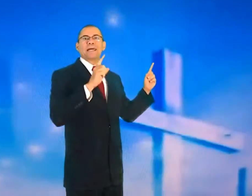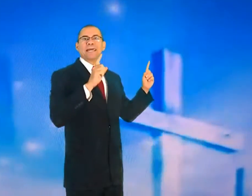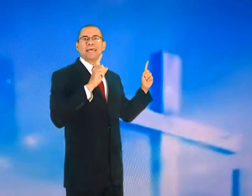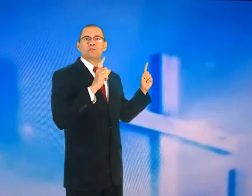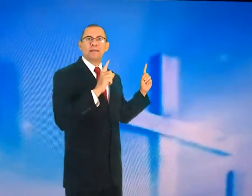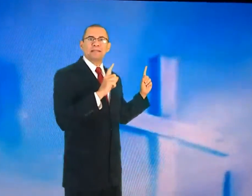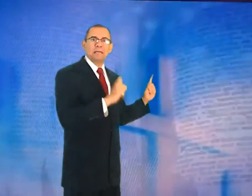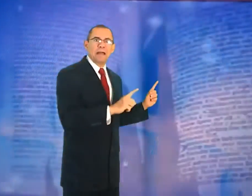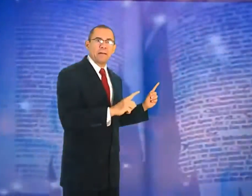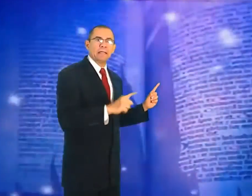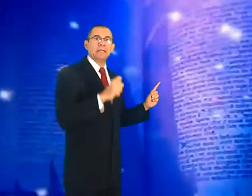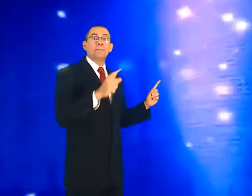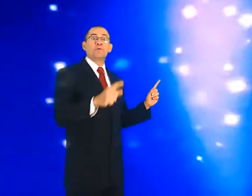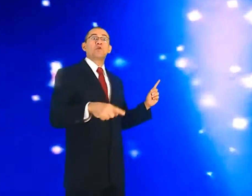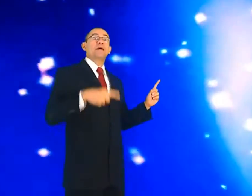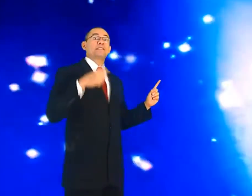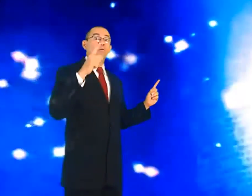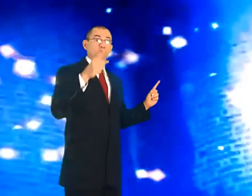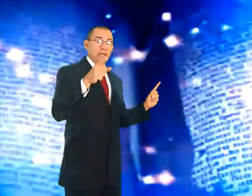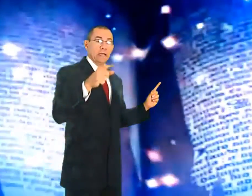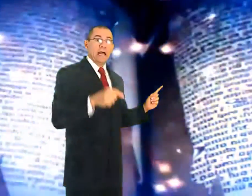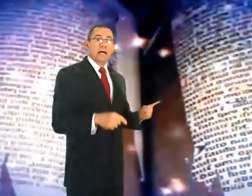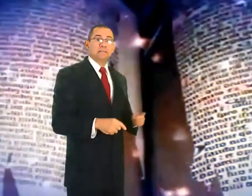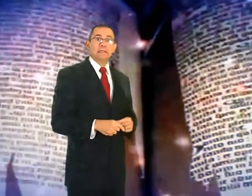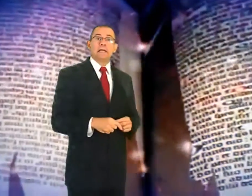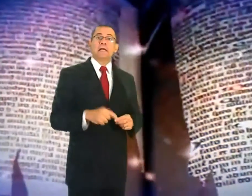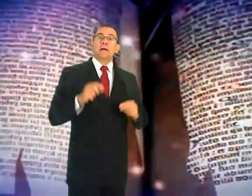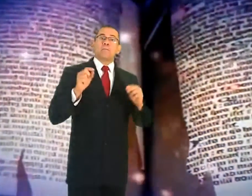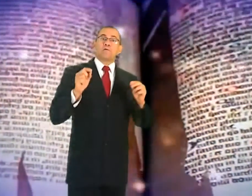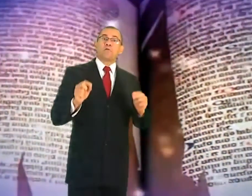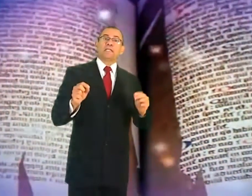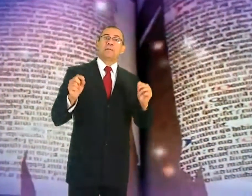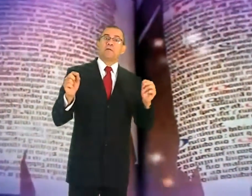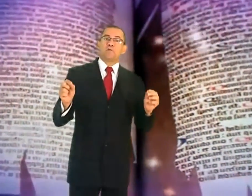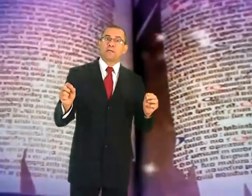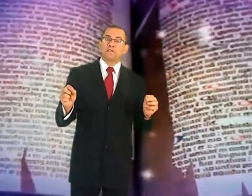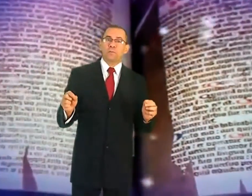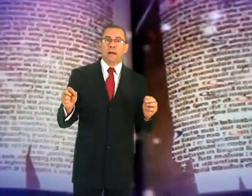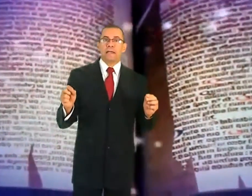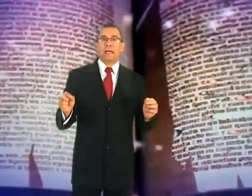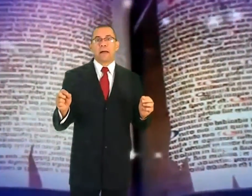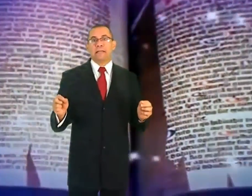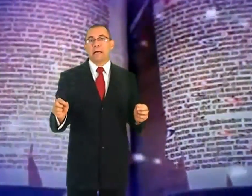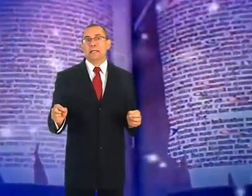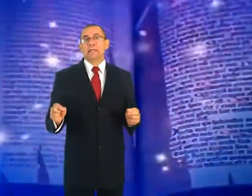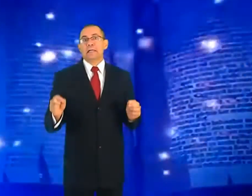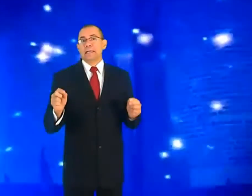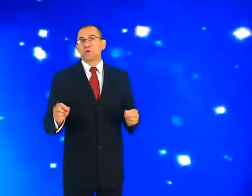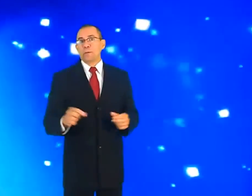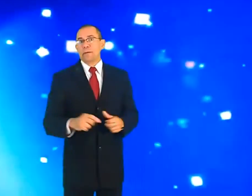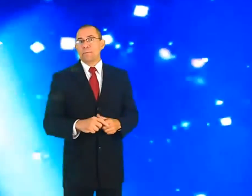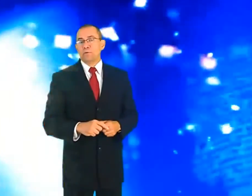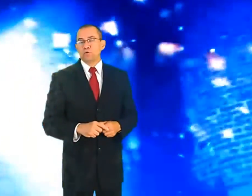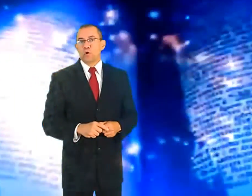persona queda totalmente liberada y es conocido va a ser de usted así que otros sistemas de información vaya a la página cristo oliver apuntó